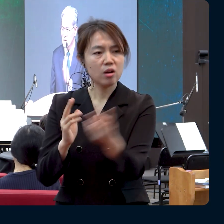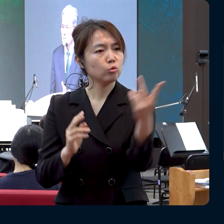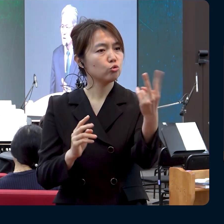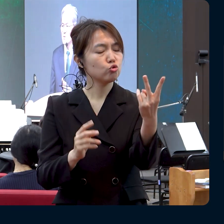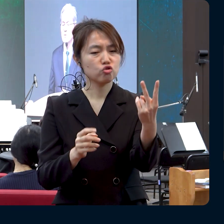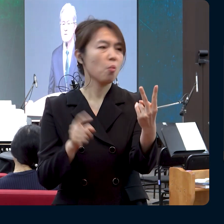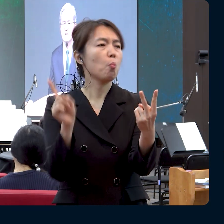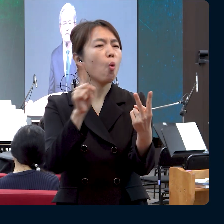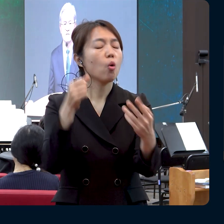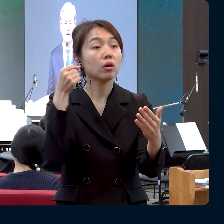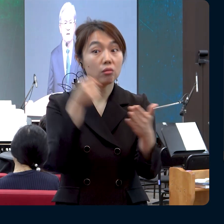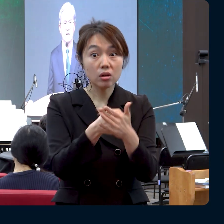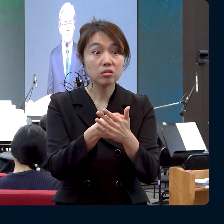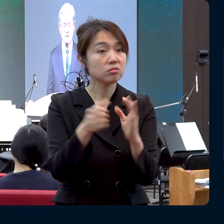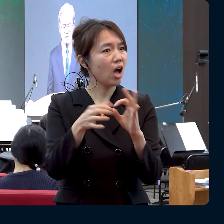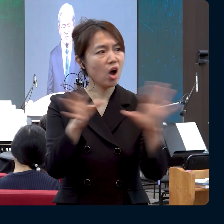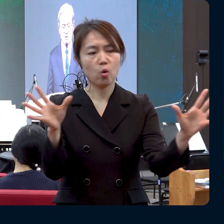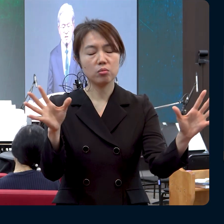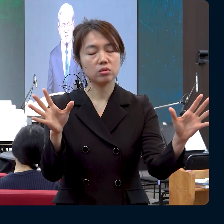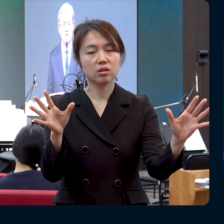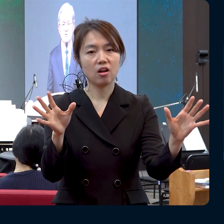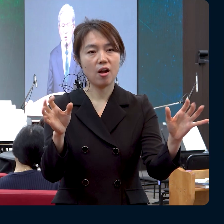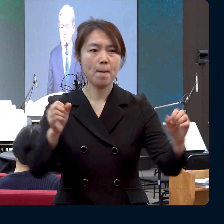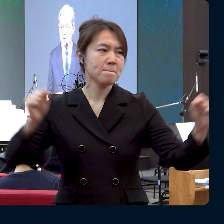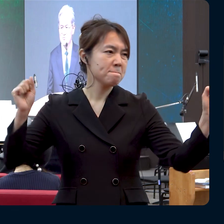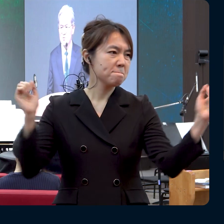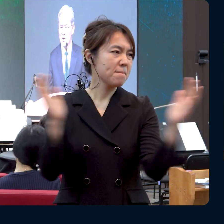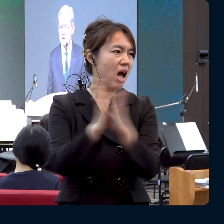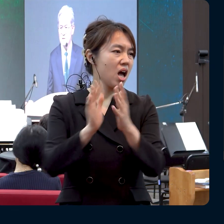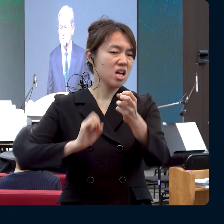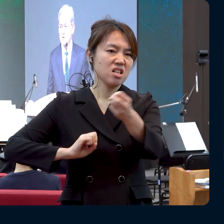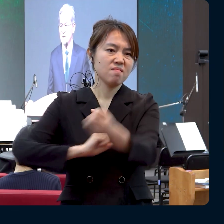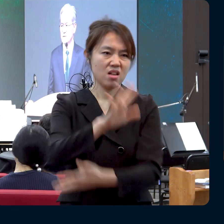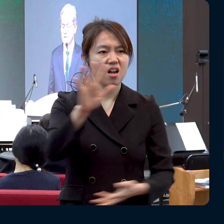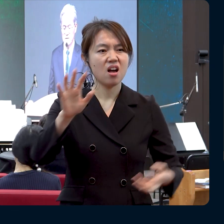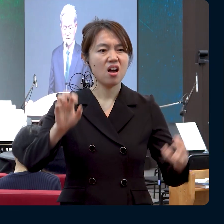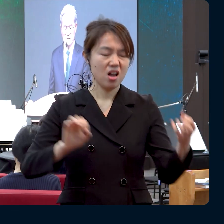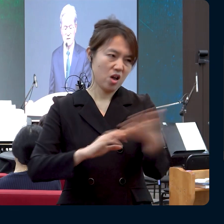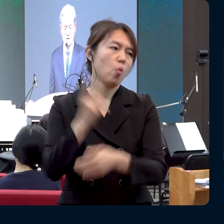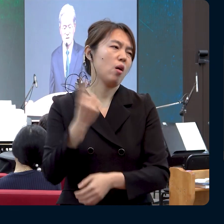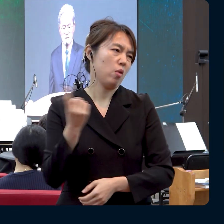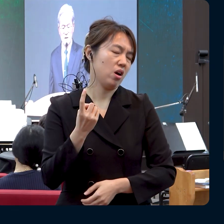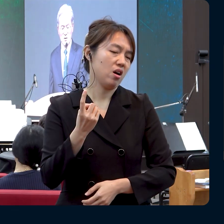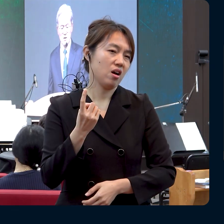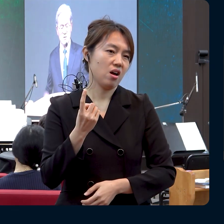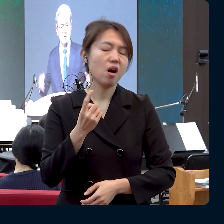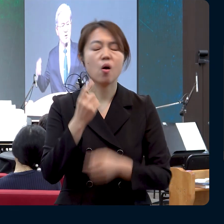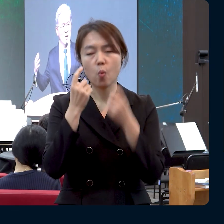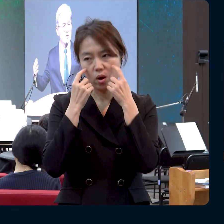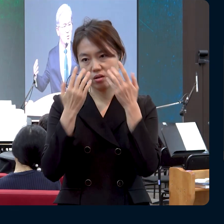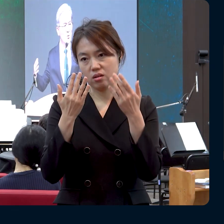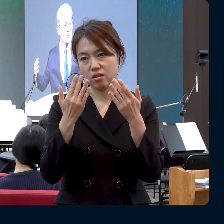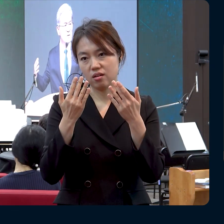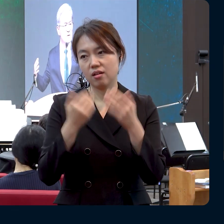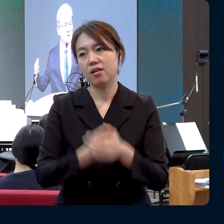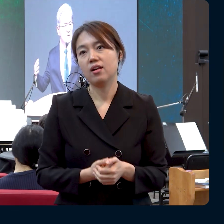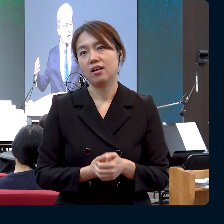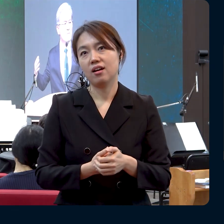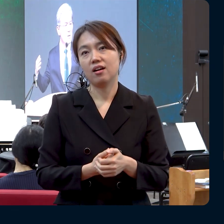나라는 그야말로 재앙에 빠질 것이 너무나 분명했기 때문에 이렇게 극렬하게